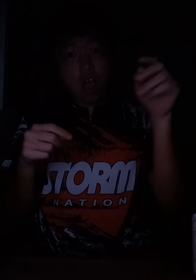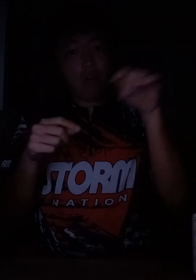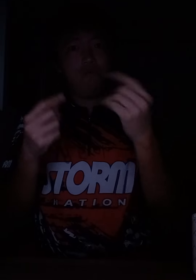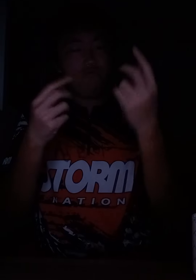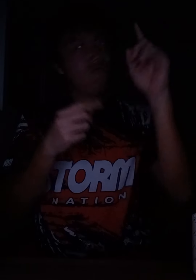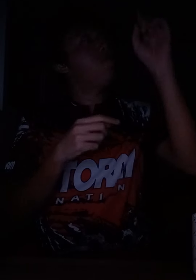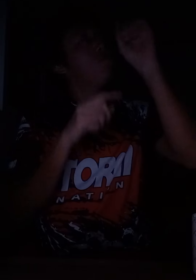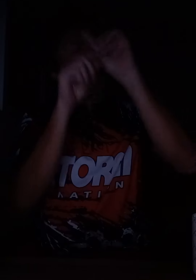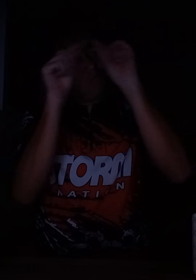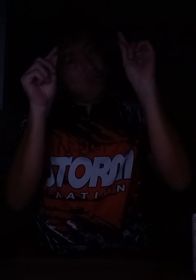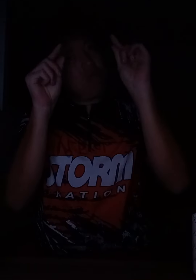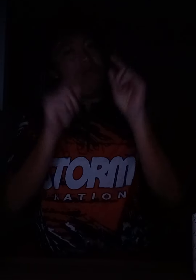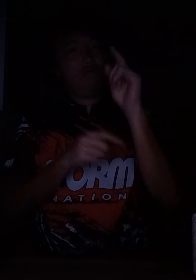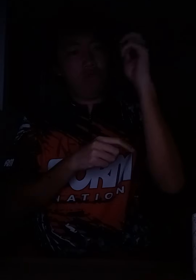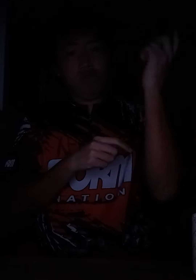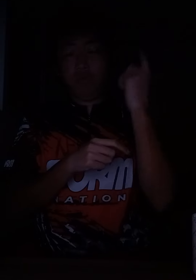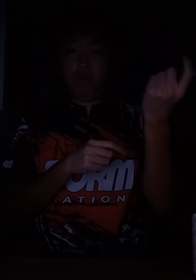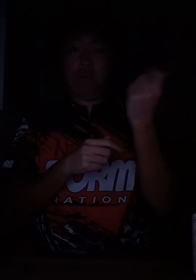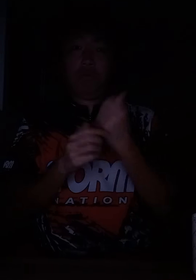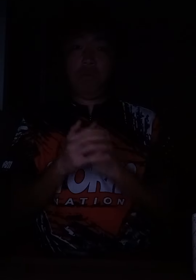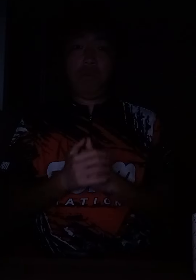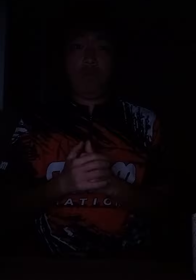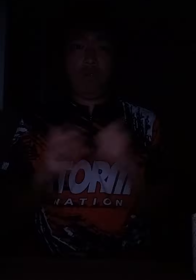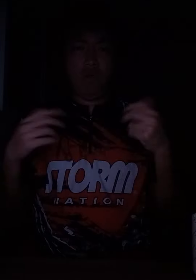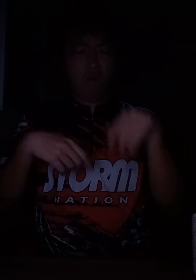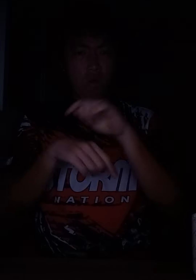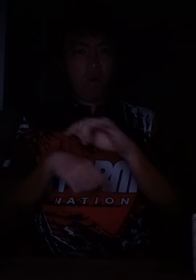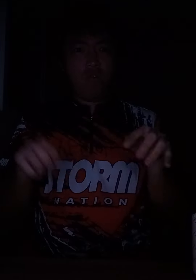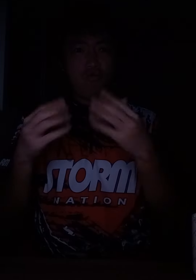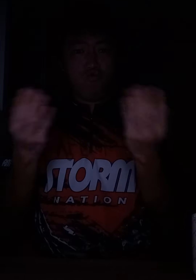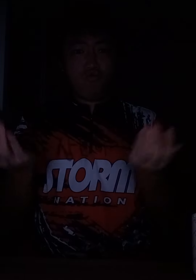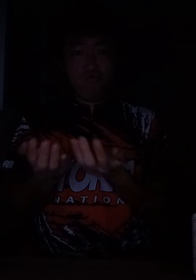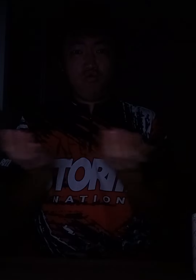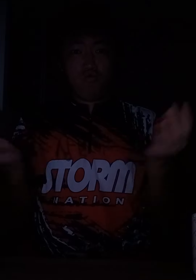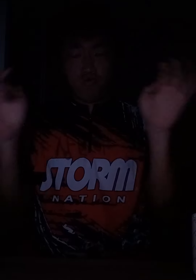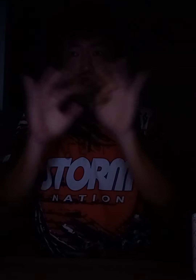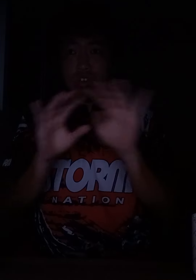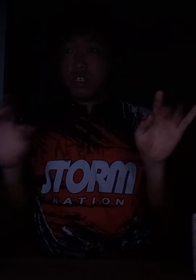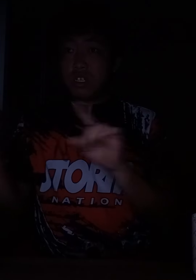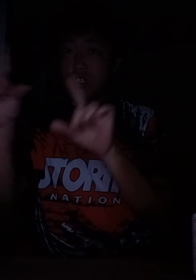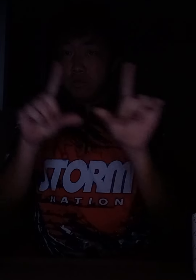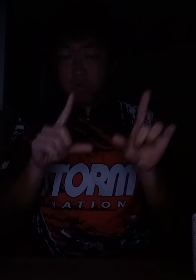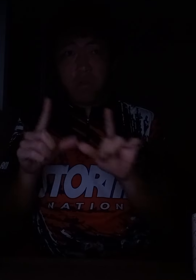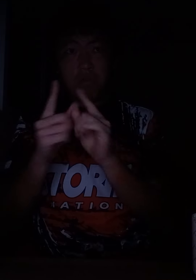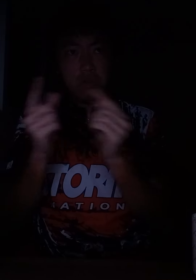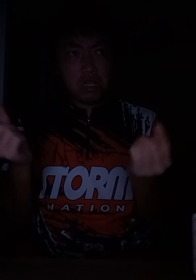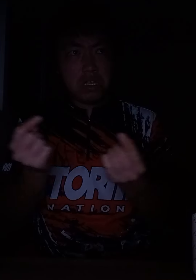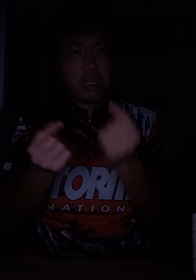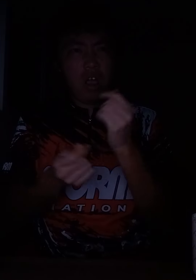그 정전이 돼버린 거예요. 그래서 바깥을 보니까 우리 단지만 싹